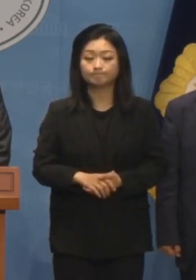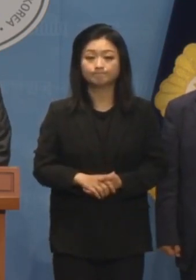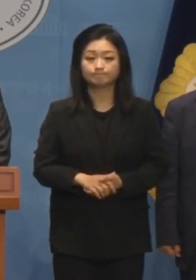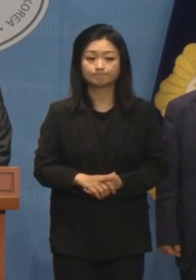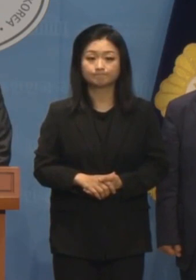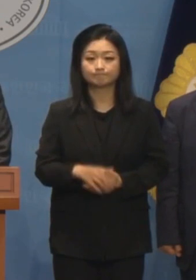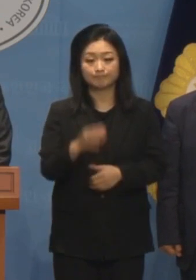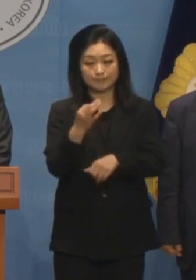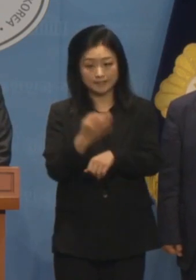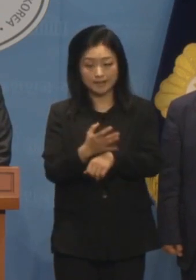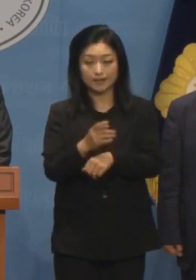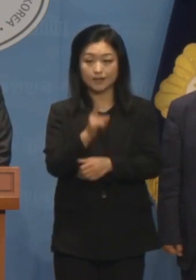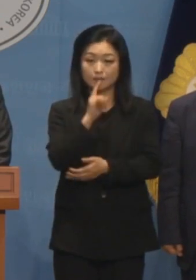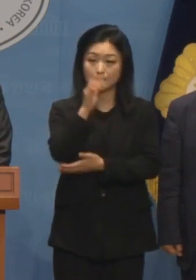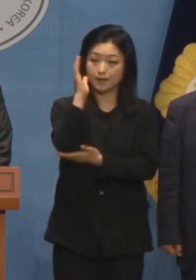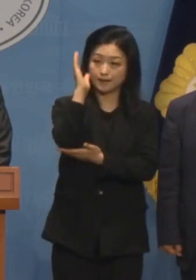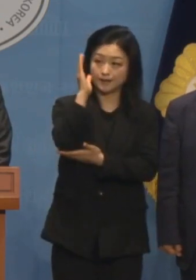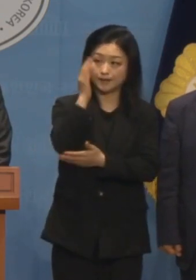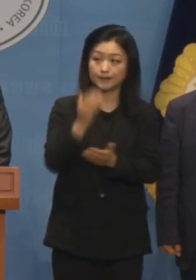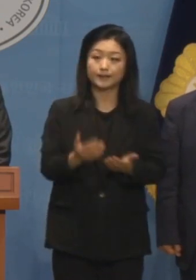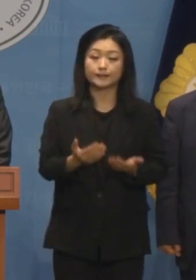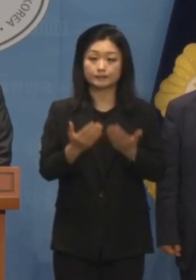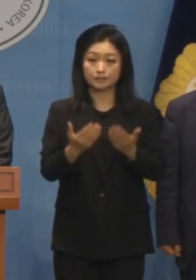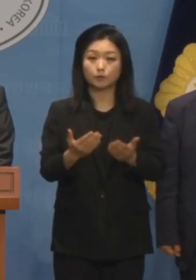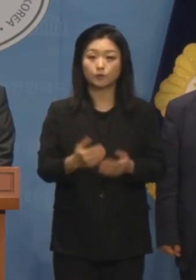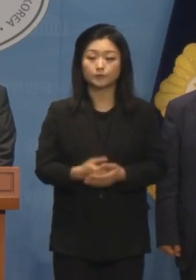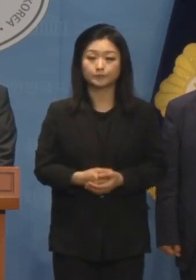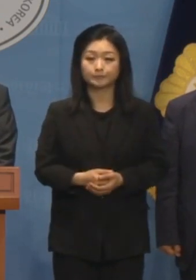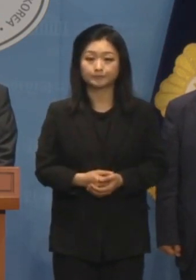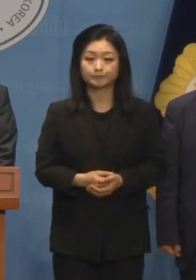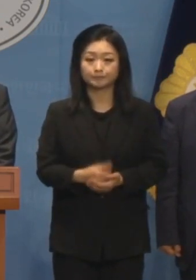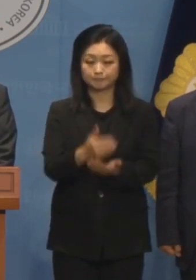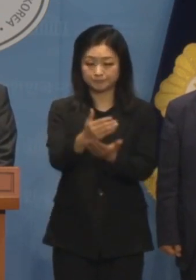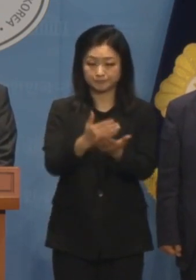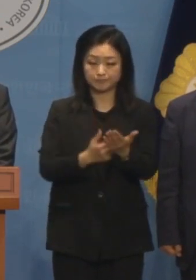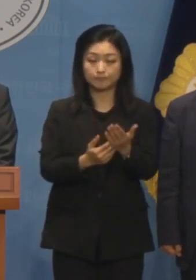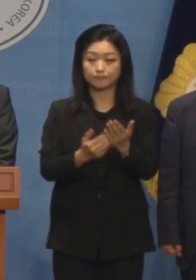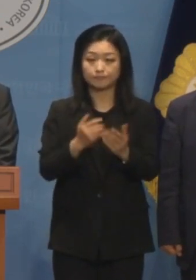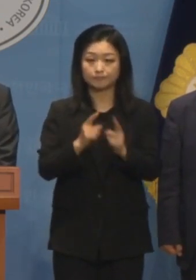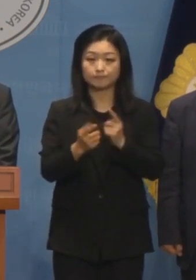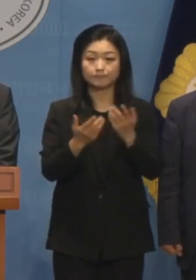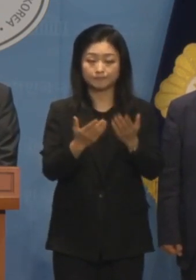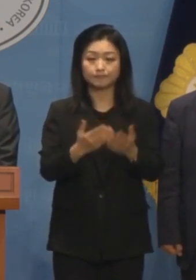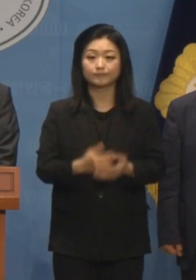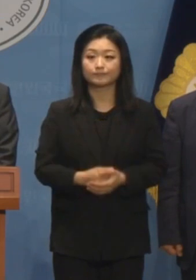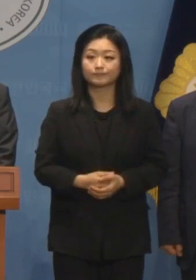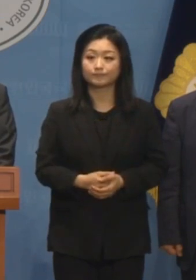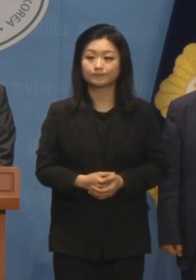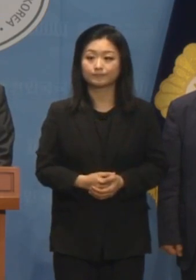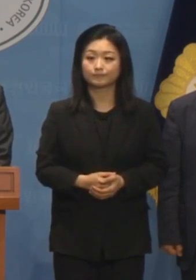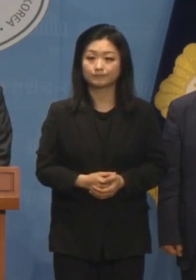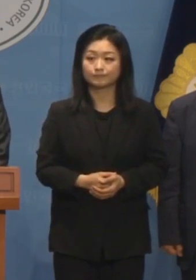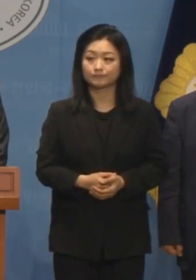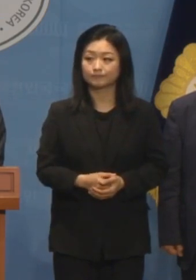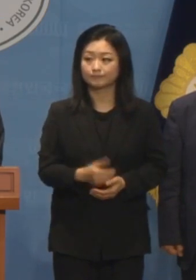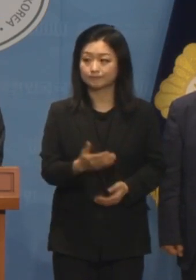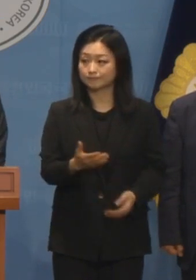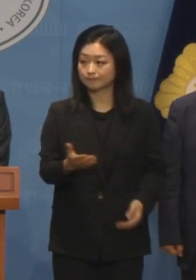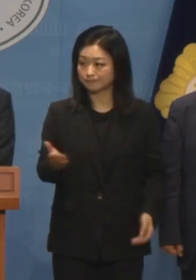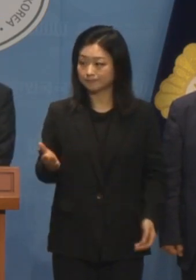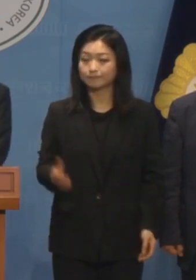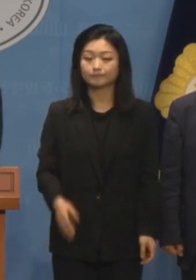분들이 간단하게 취지 말씀을 좀 드리고 기자회견문을 낭독하도록 그렇게 하겠습니다. 전원영 위원부터